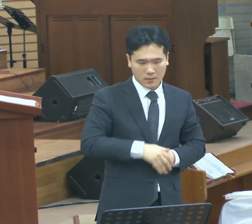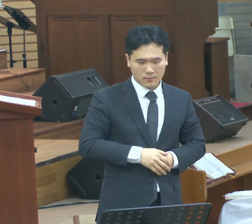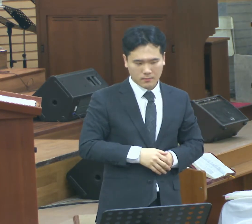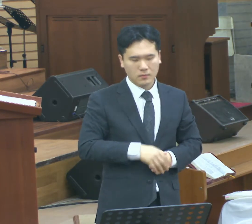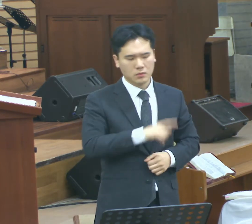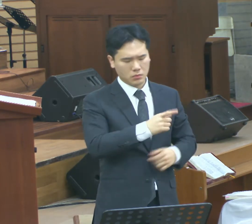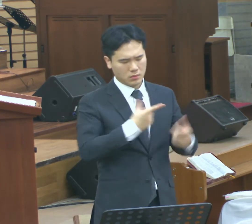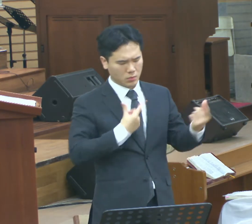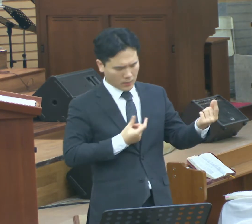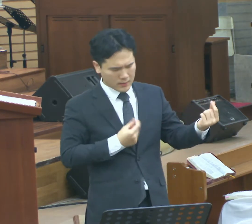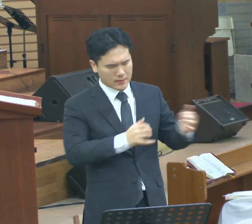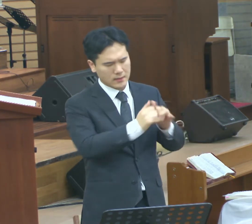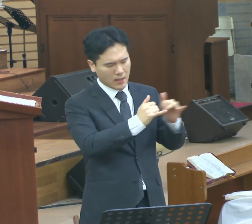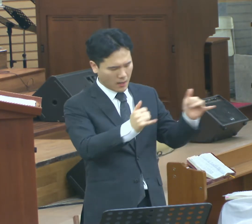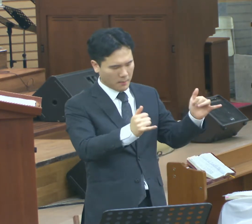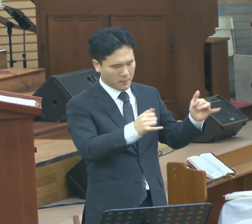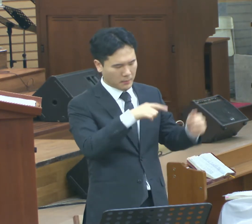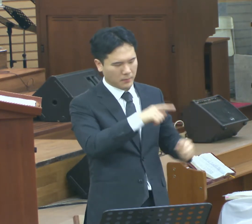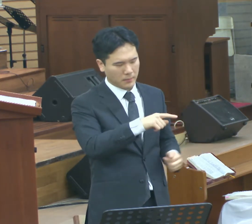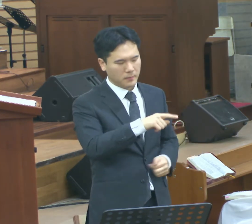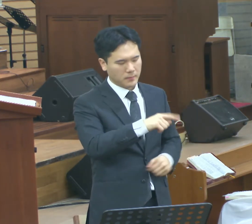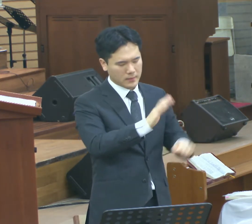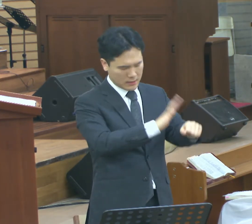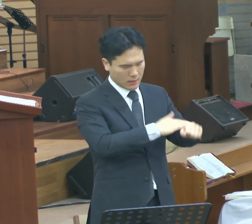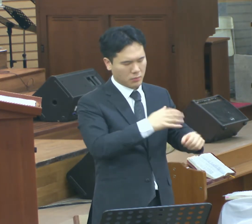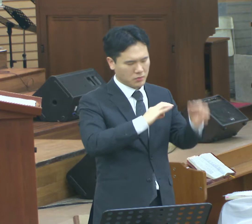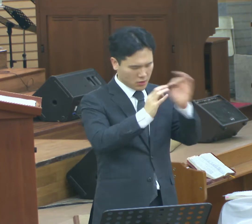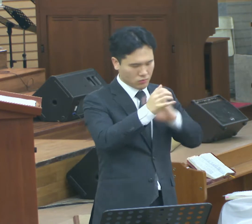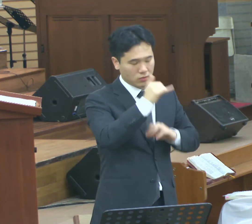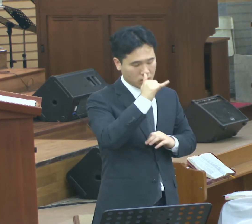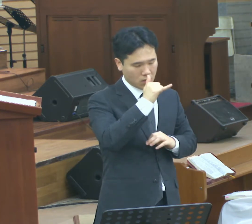사람이구나 그런 생각을 할 때가 참 많지 않습니까?